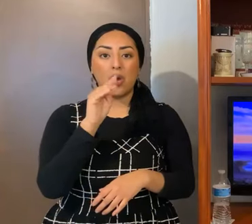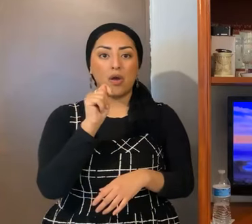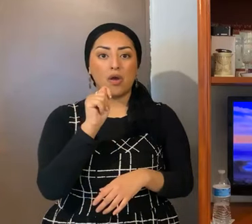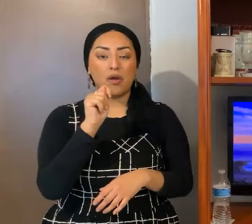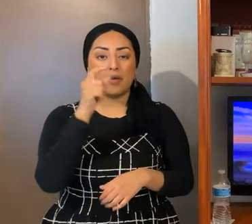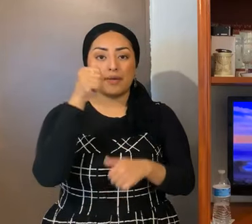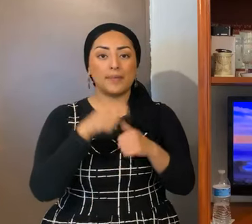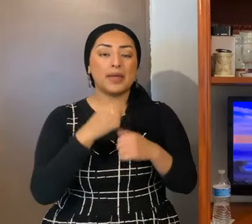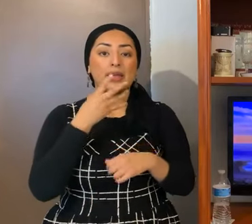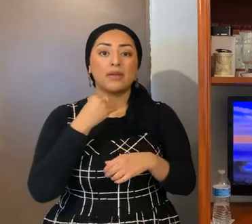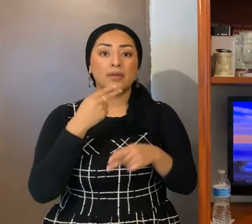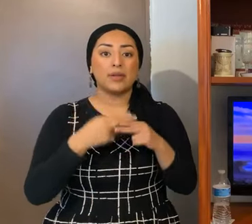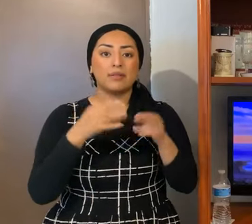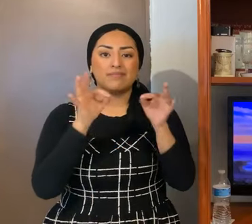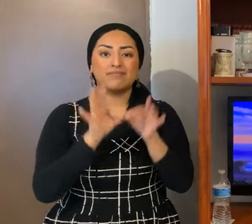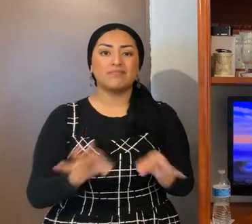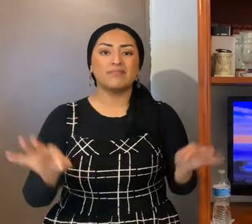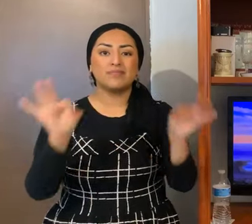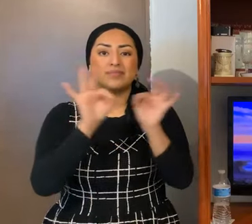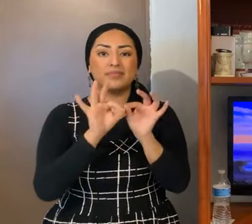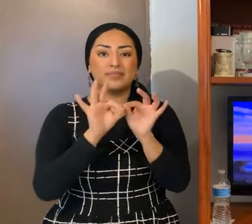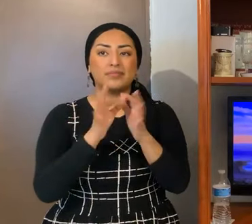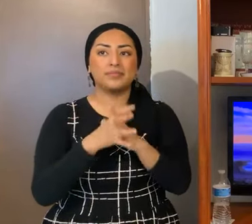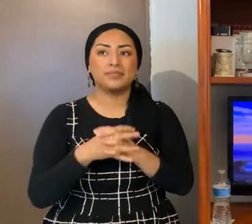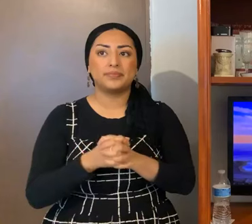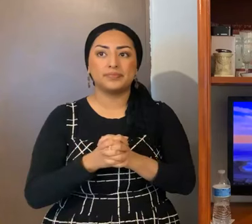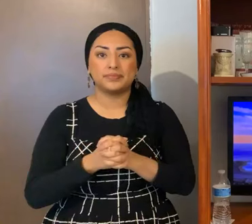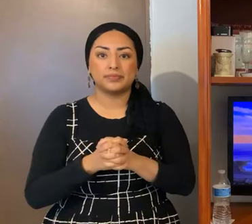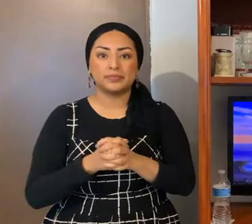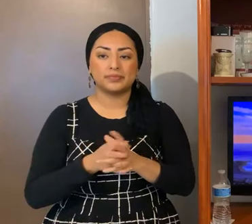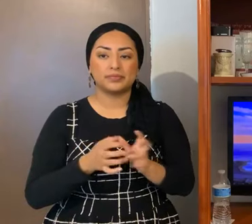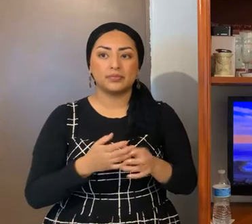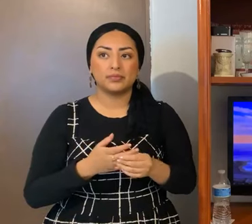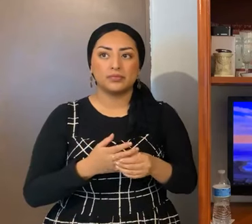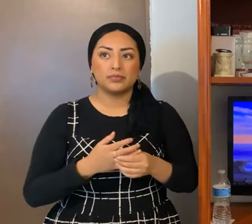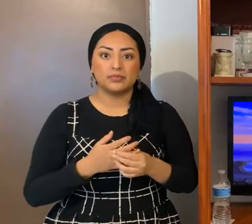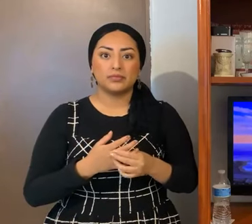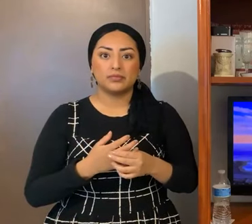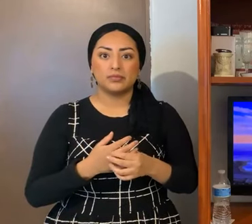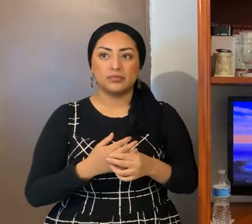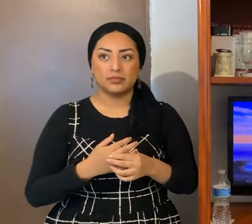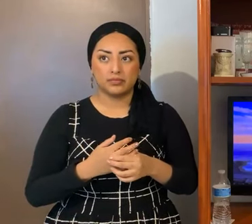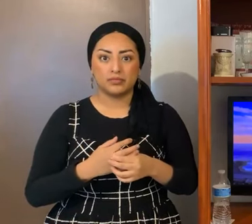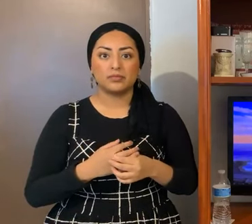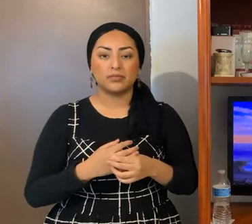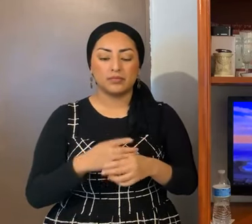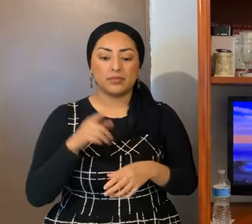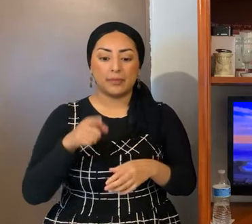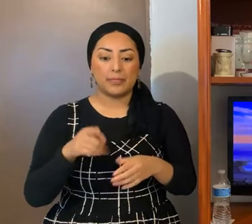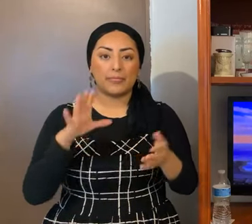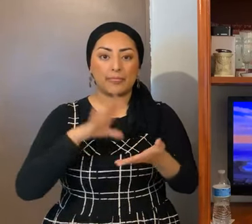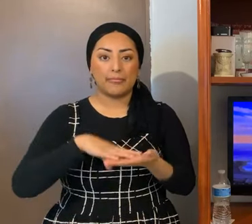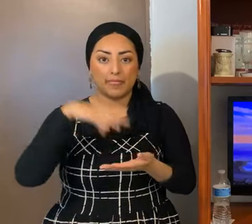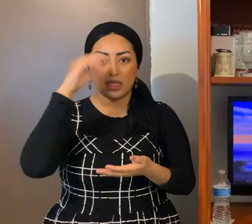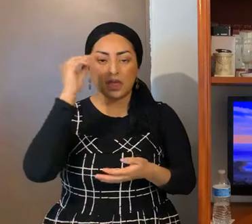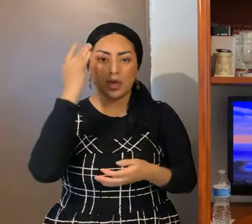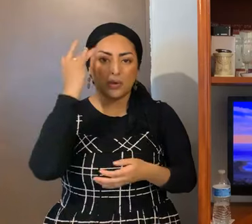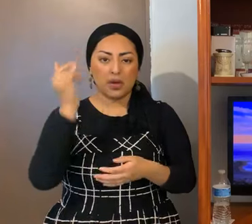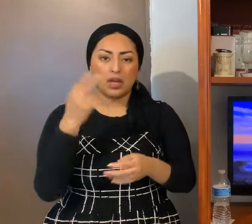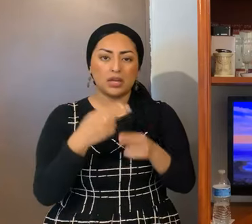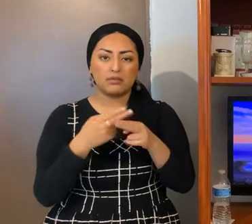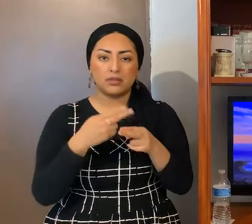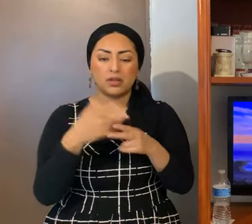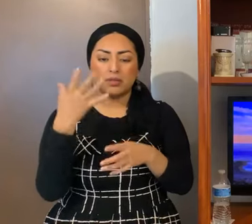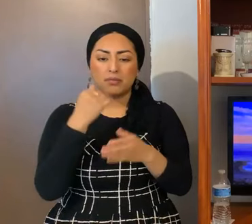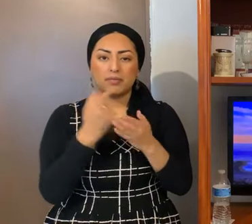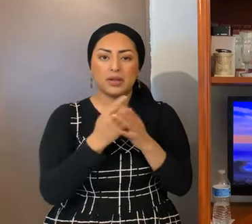el nombre hebreo es muy importante, Vayikra 16, verso 1, y ahí vamos a ver por qué se titula